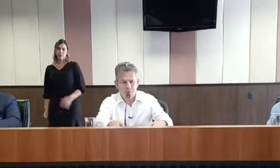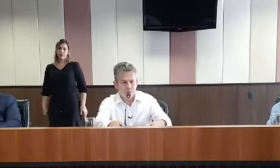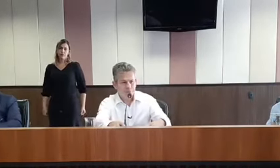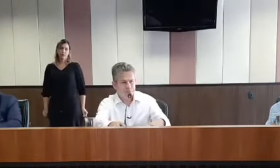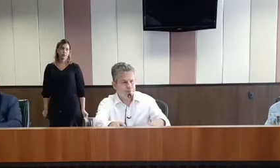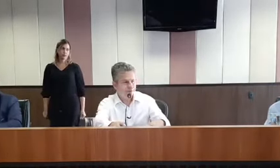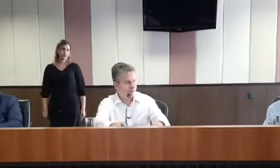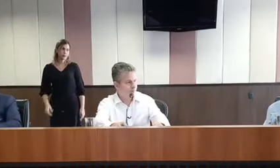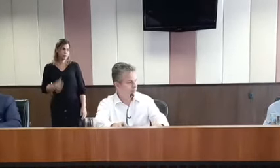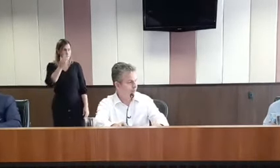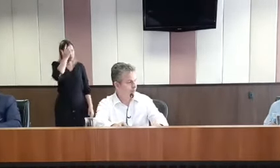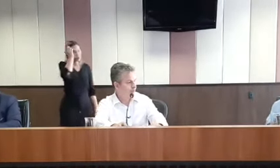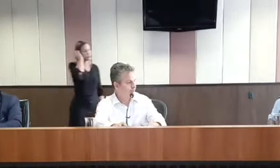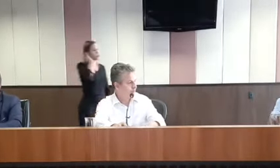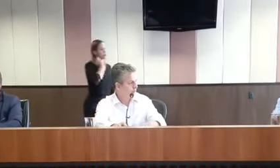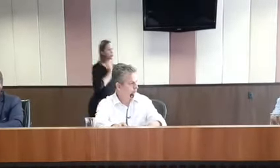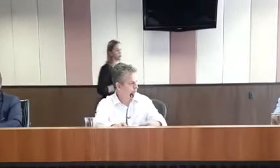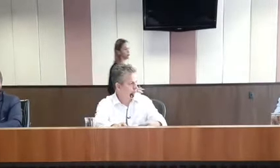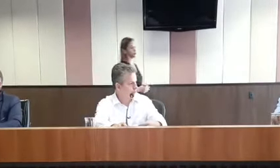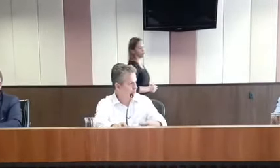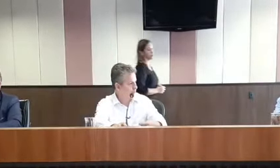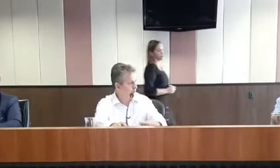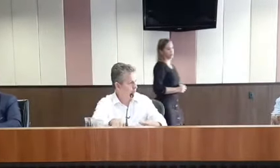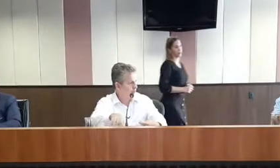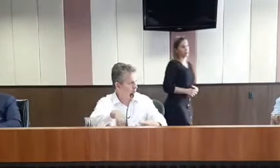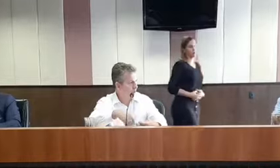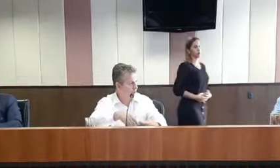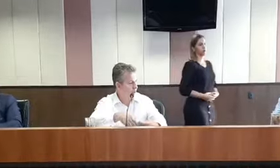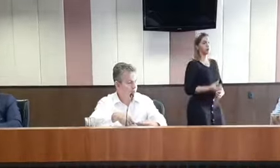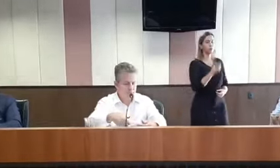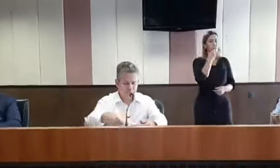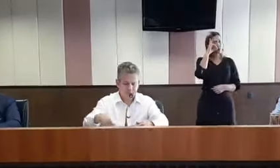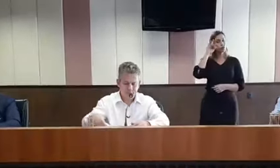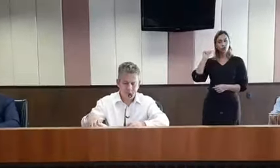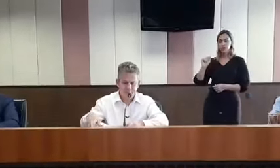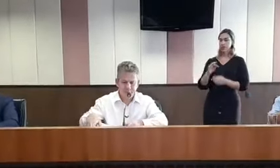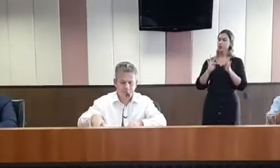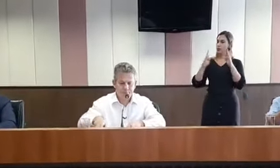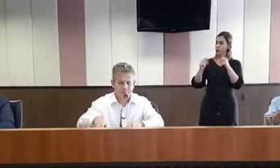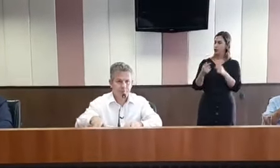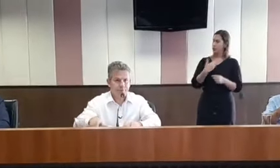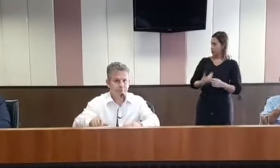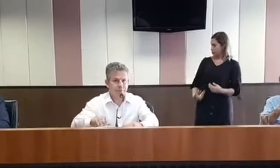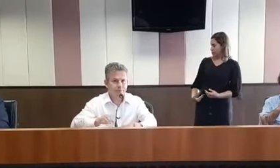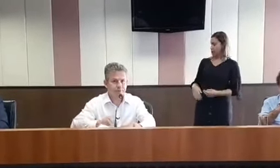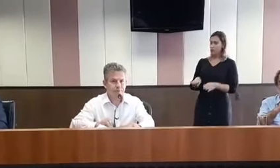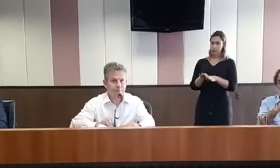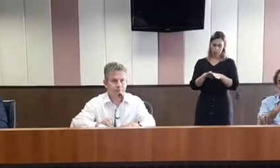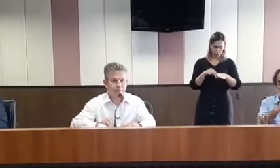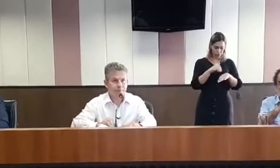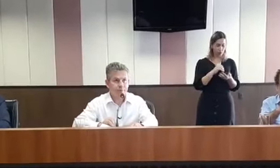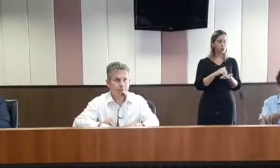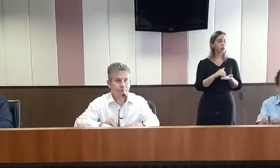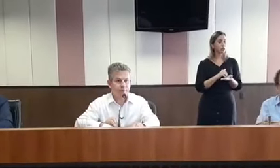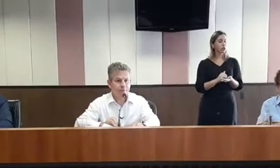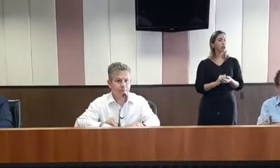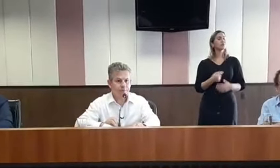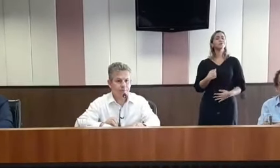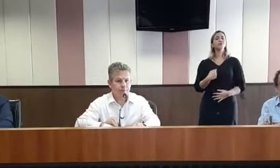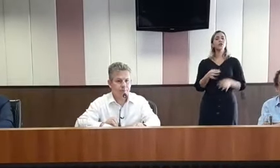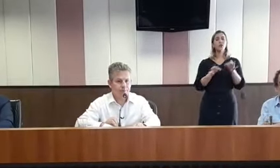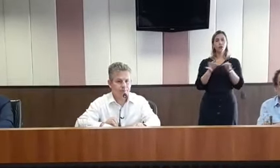Doutor Abdo. Bom dia a todos, governador, secretário. Mantendo a mesma linha de raciocínio que foi